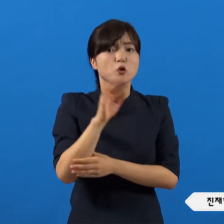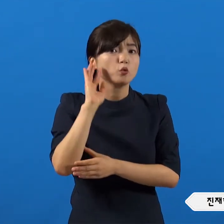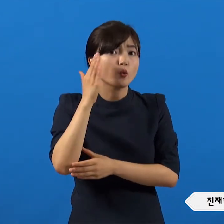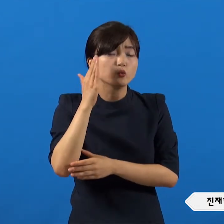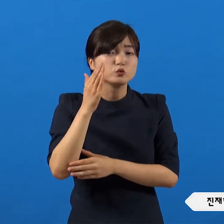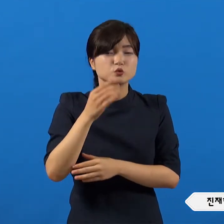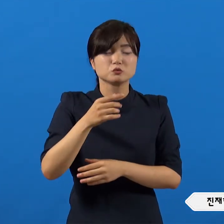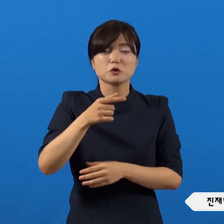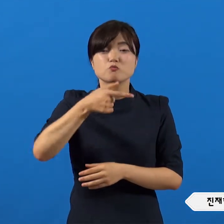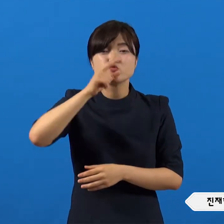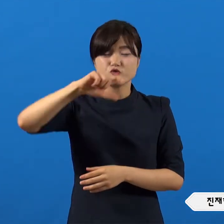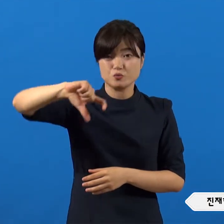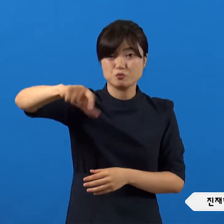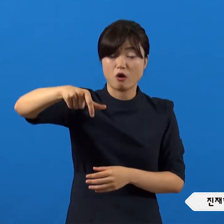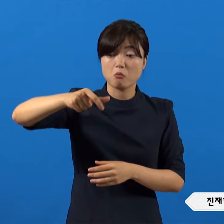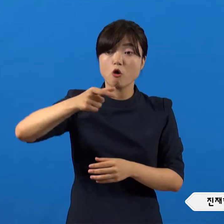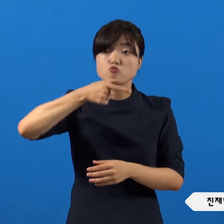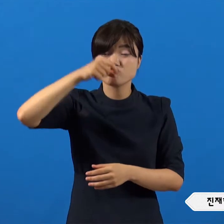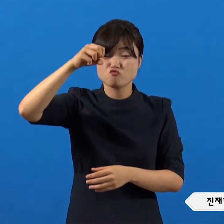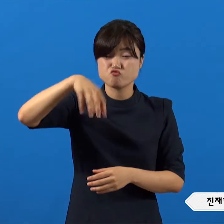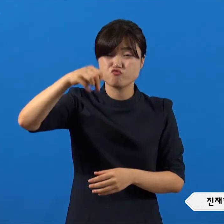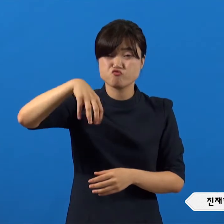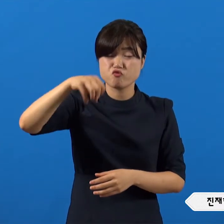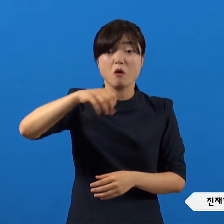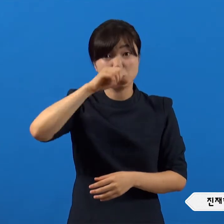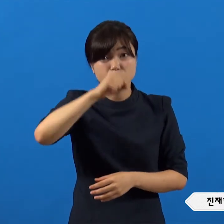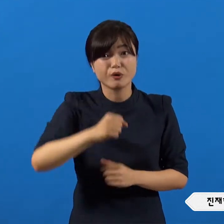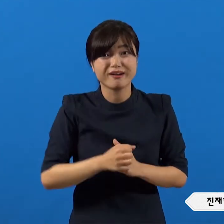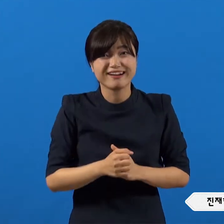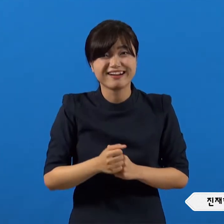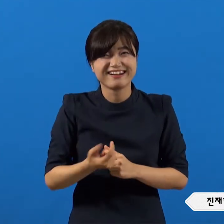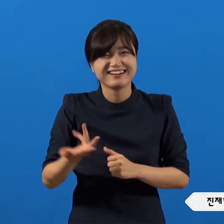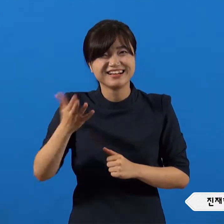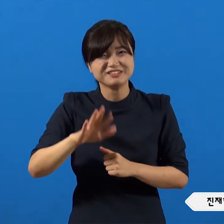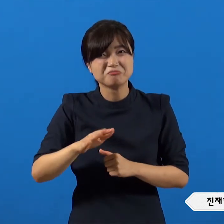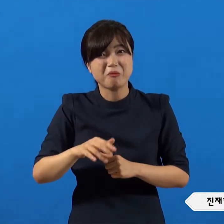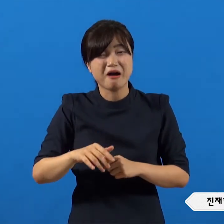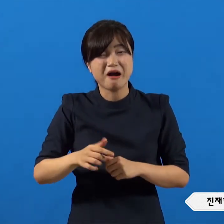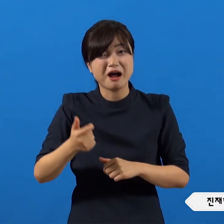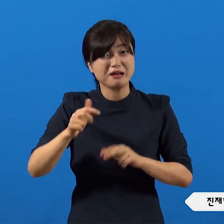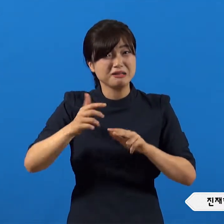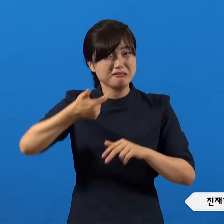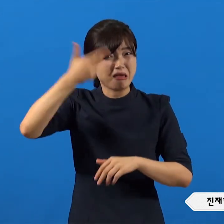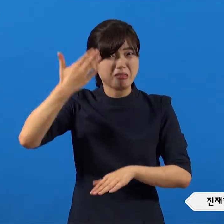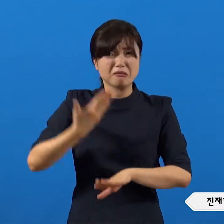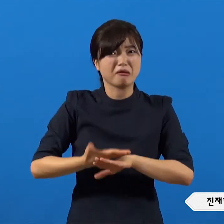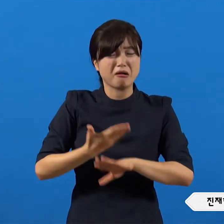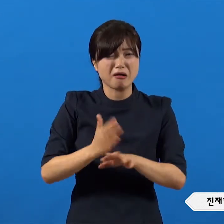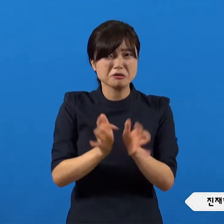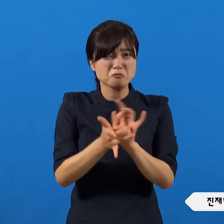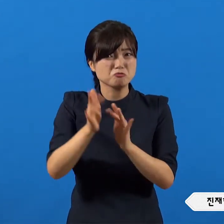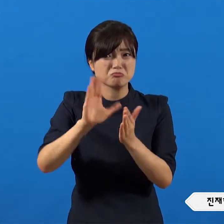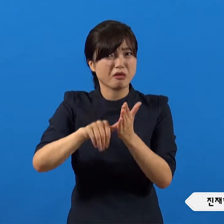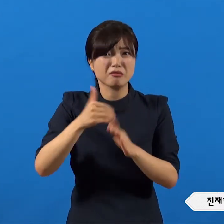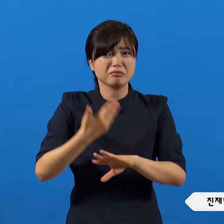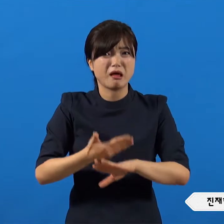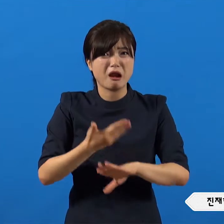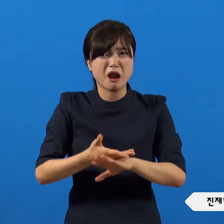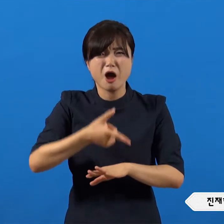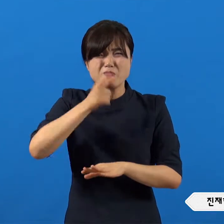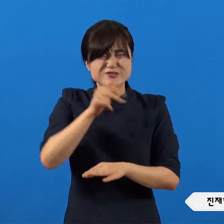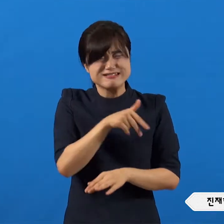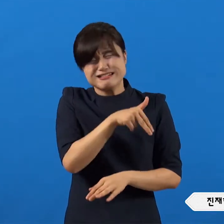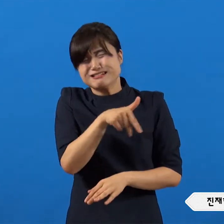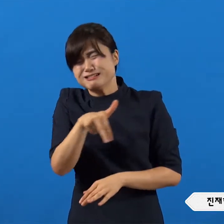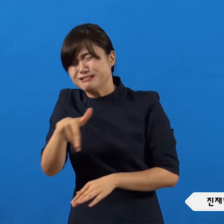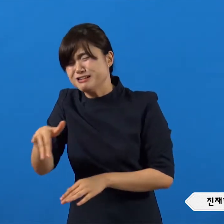요즘처럼 수돗물만 키면 물이 나오는 시대라면 그래도 할만할지 모릅니다. 물을 길러와야